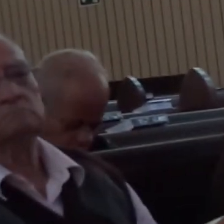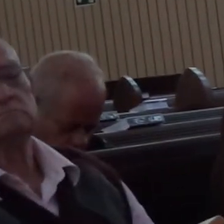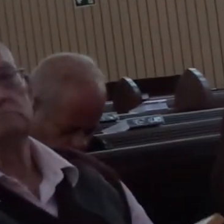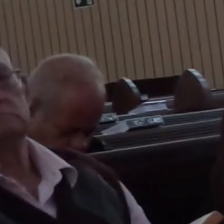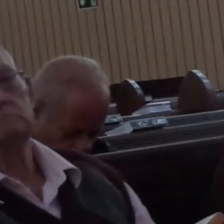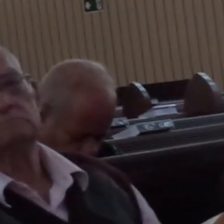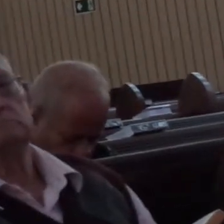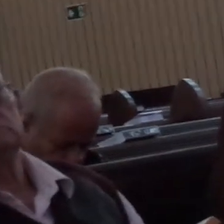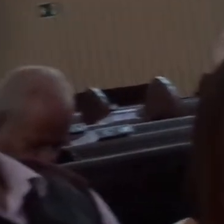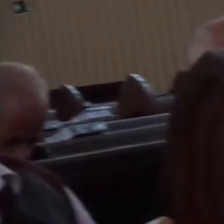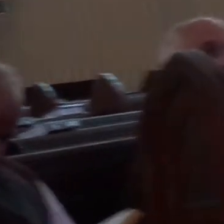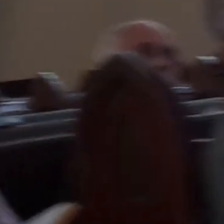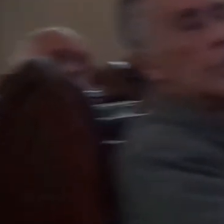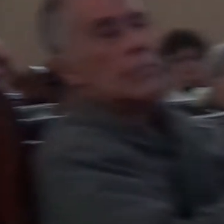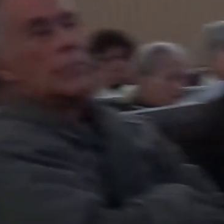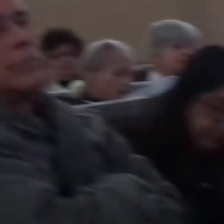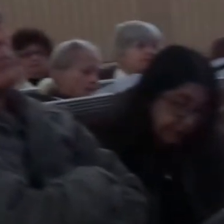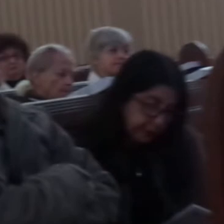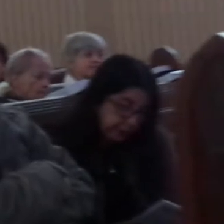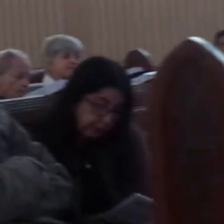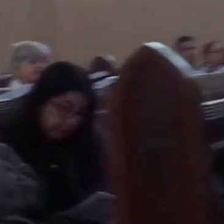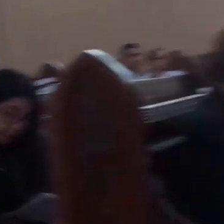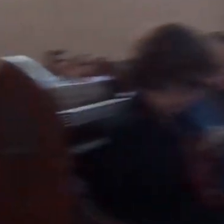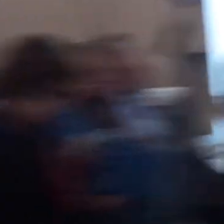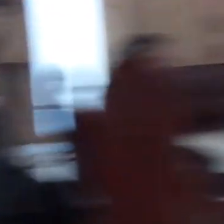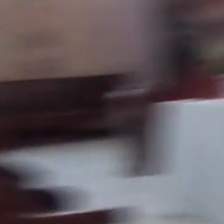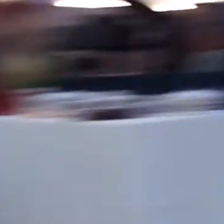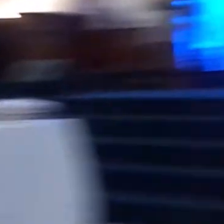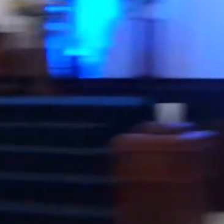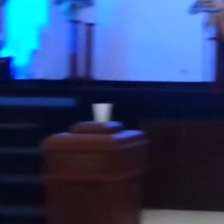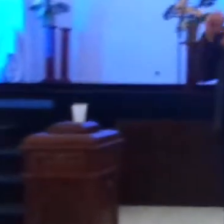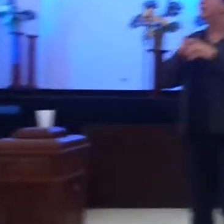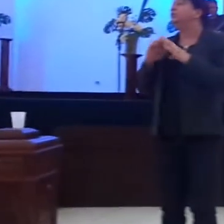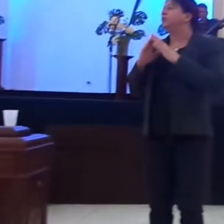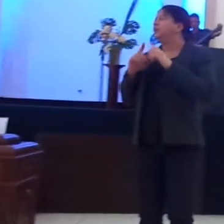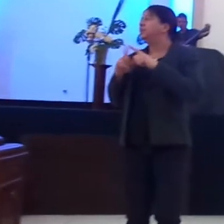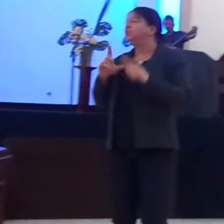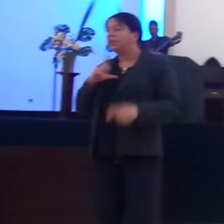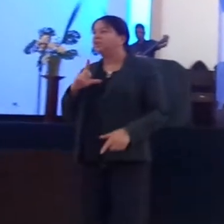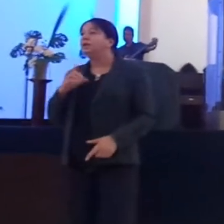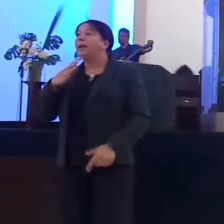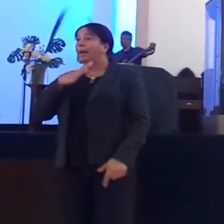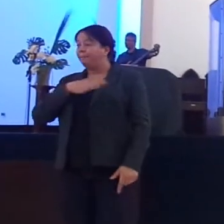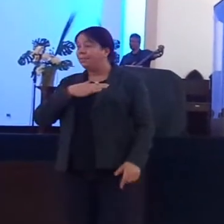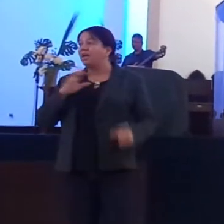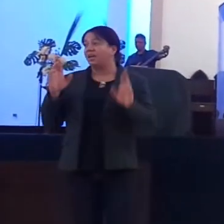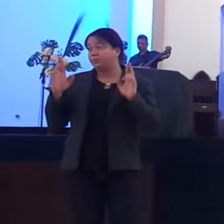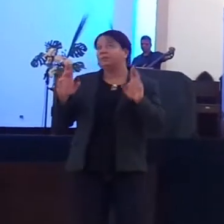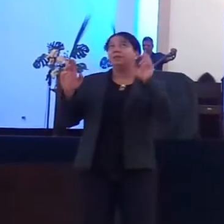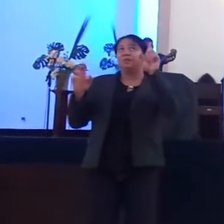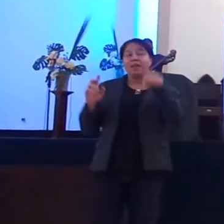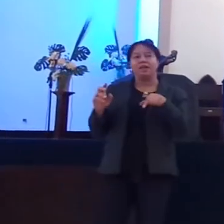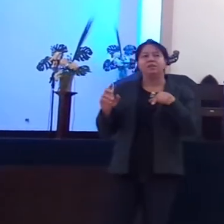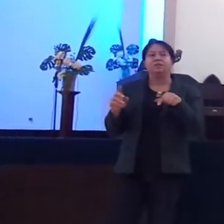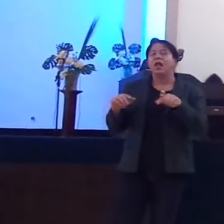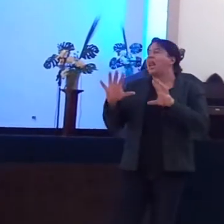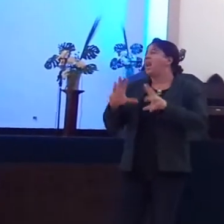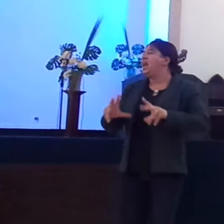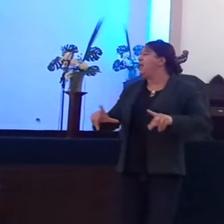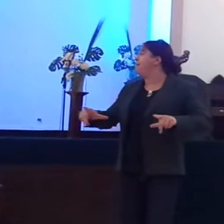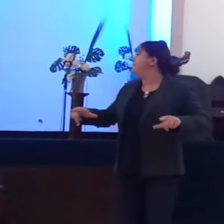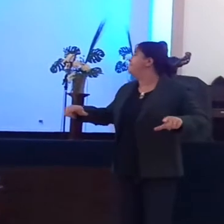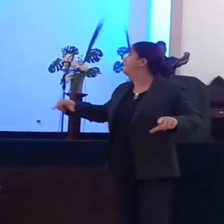menos um ministério. Eu tenho que ter uma responsabilidade na igreja. Olha, a minha responsabilidade é